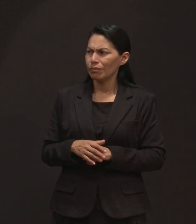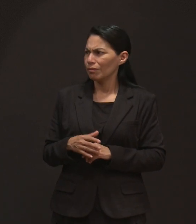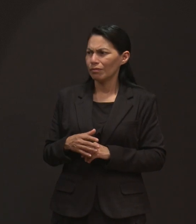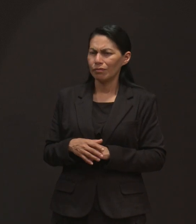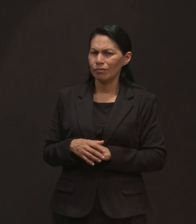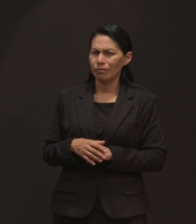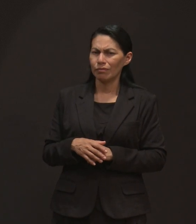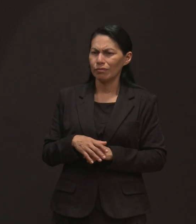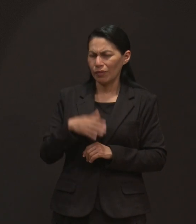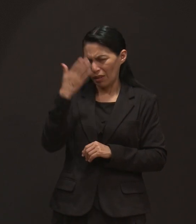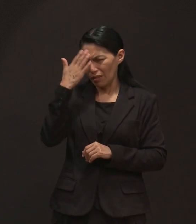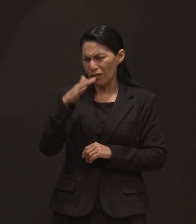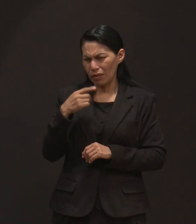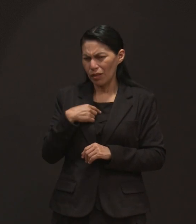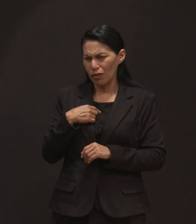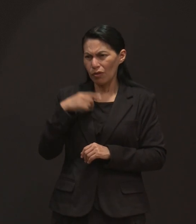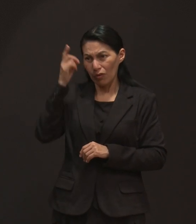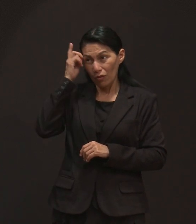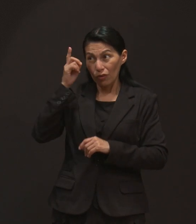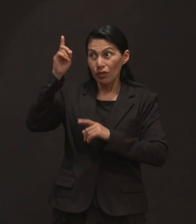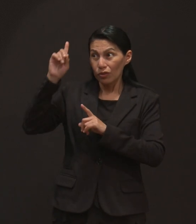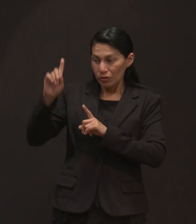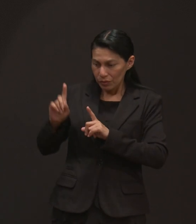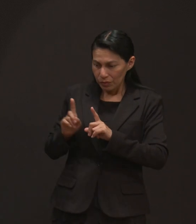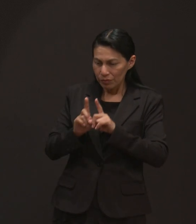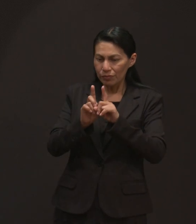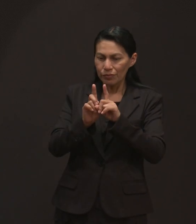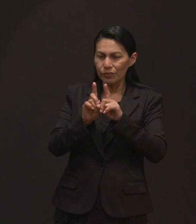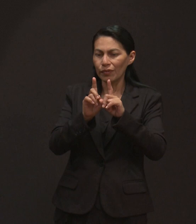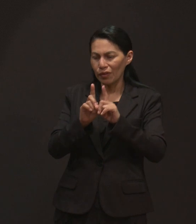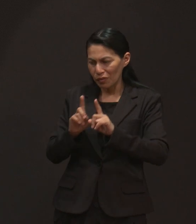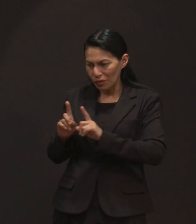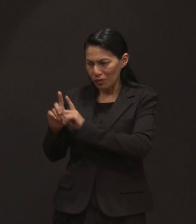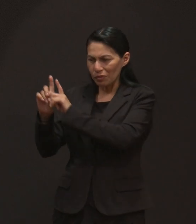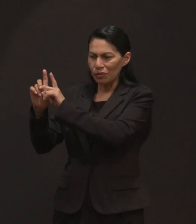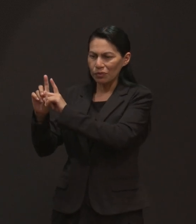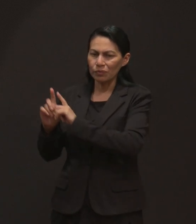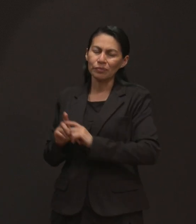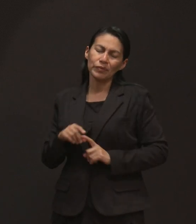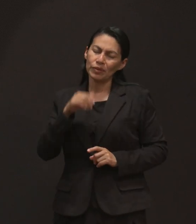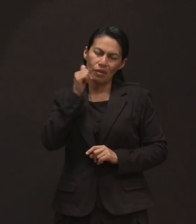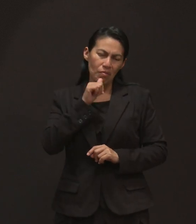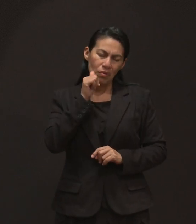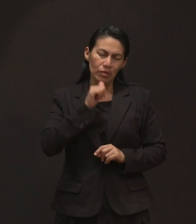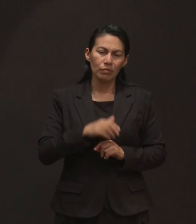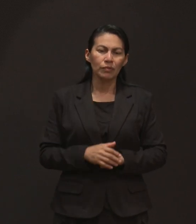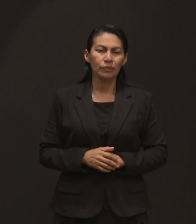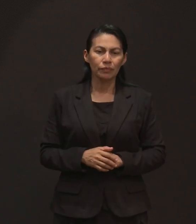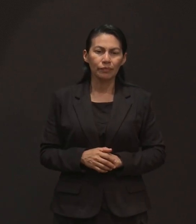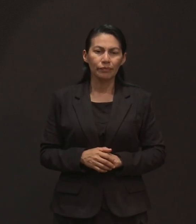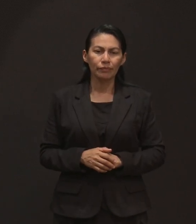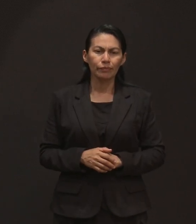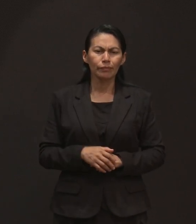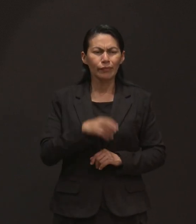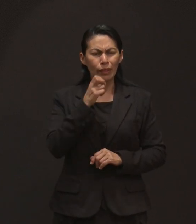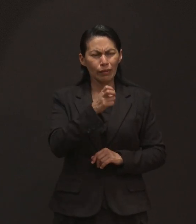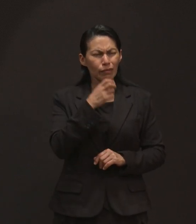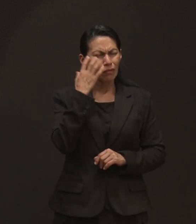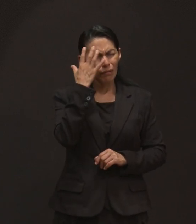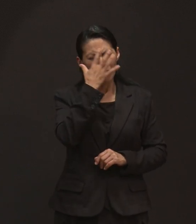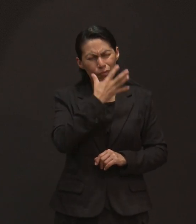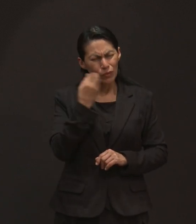Y pues ellos saben, ¿no?, que llego con Dios, porque amén. Con Él me voy. Amén. Yo creo que ese es